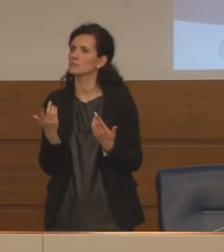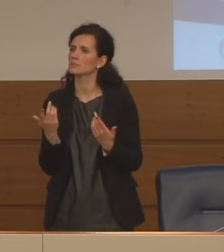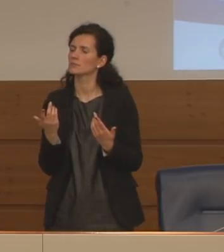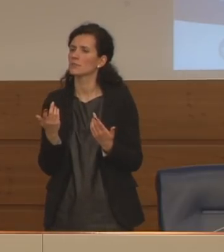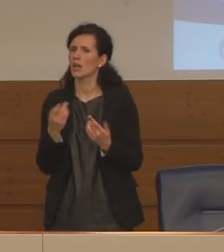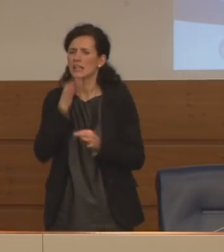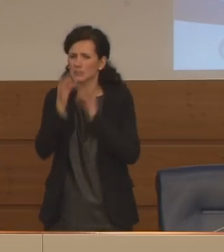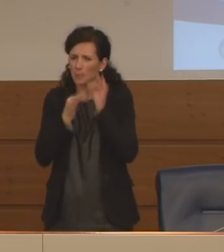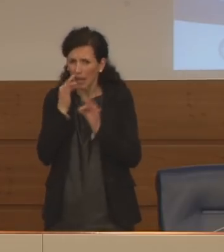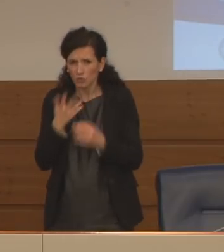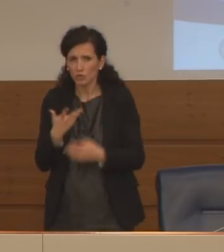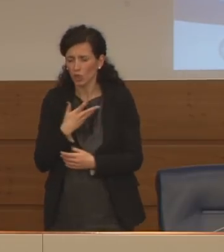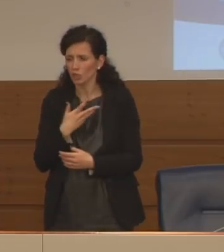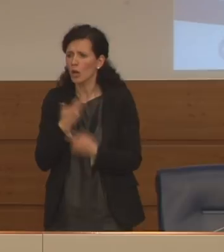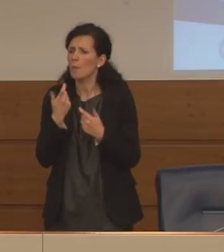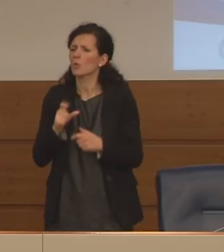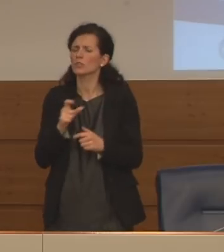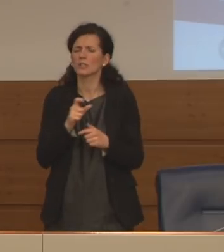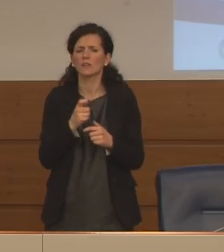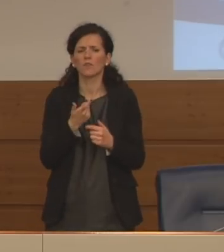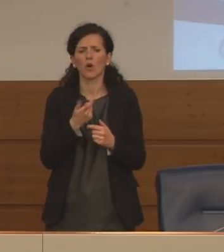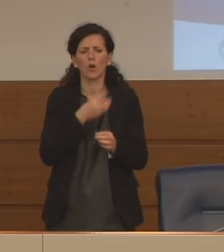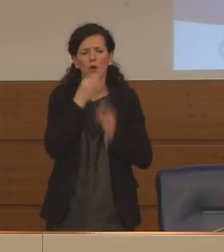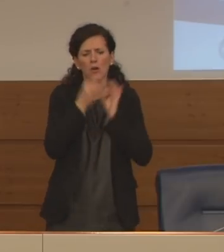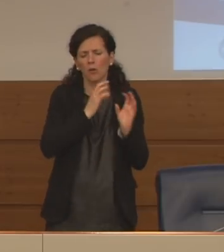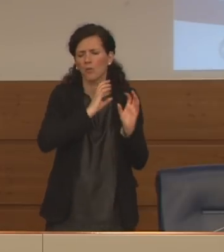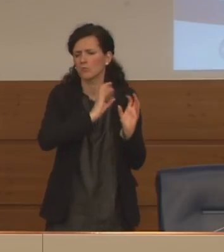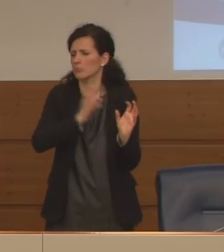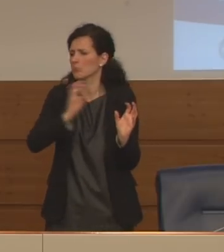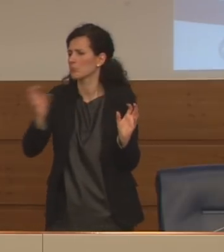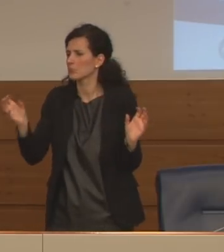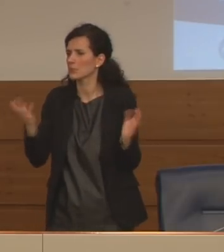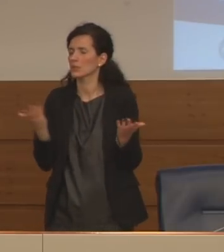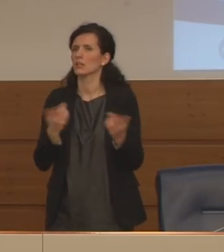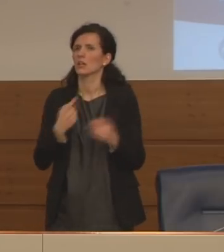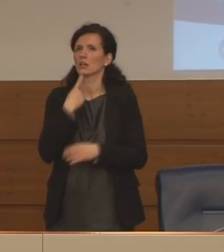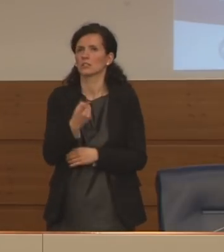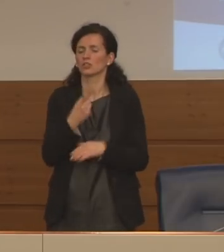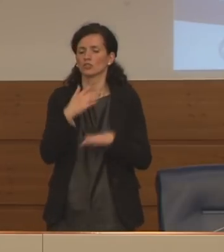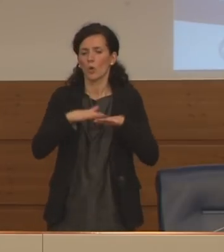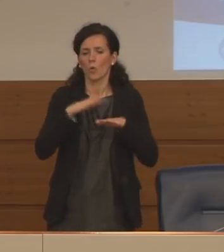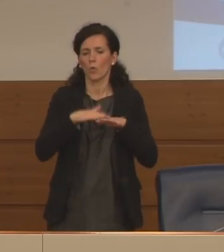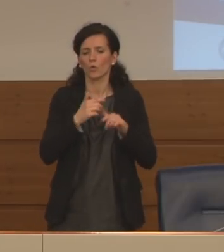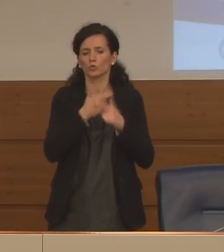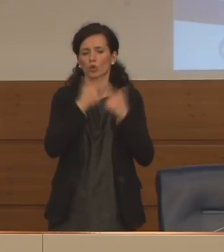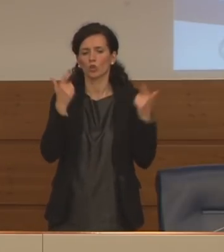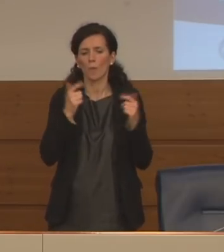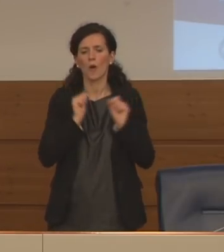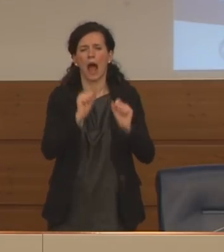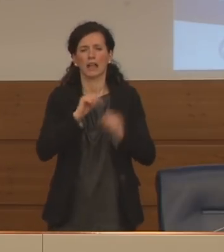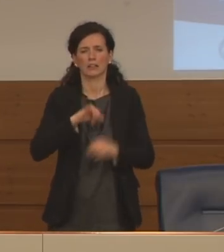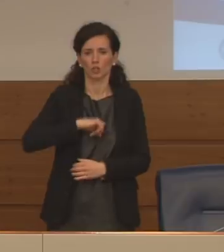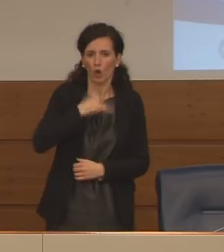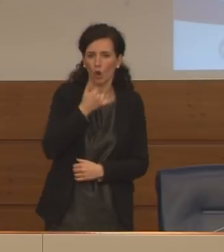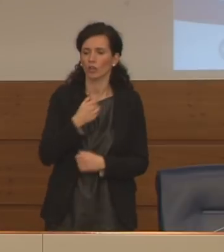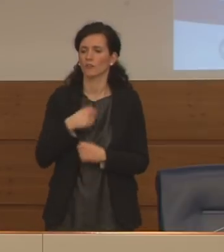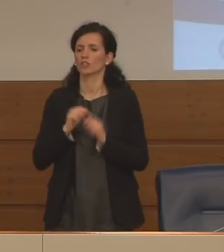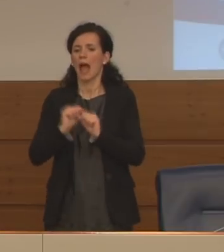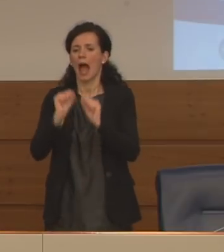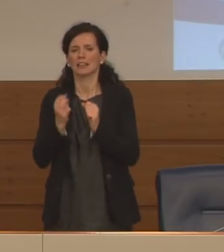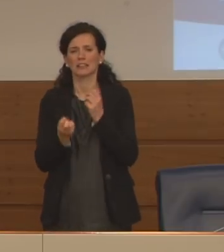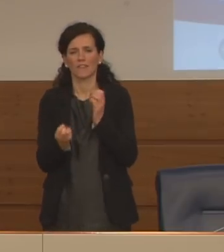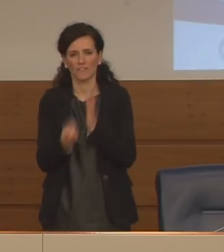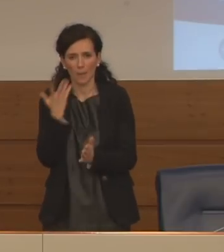si è parlato molto di diverse cose si è parlato della possibilità di un uso eccessivo di antidolorifici sia parla di antinfiammatori